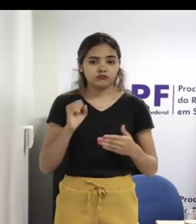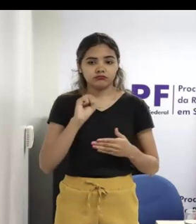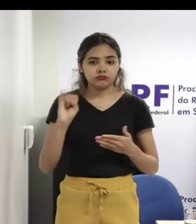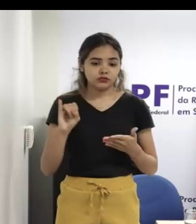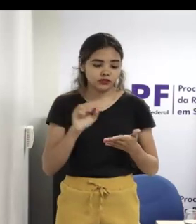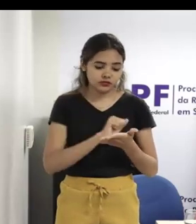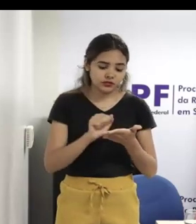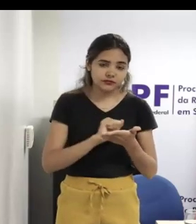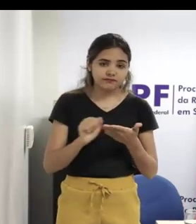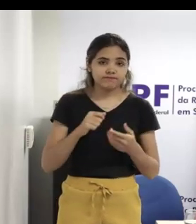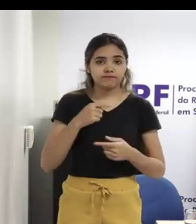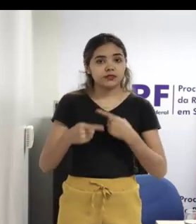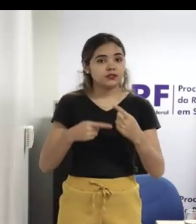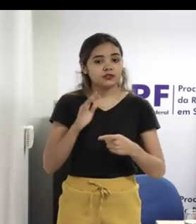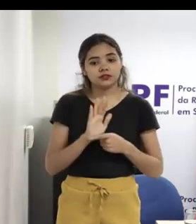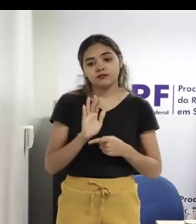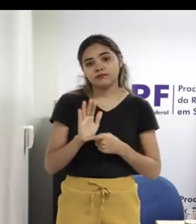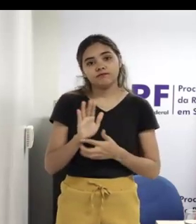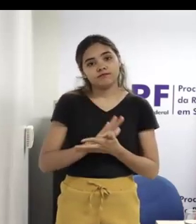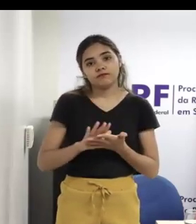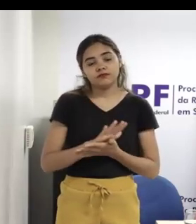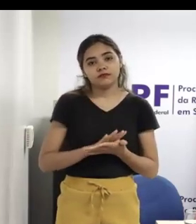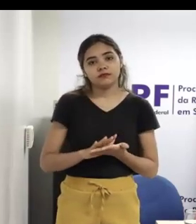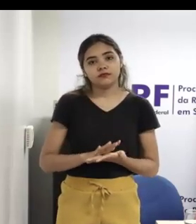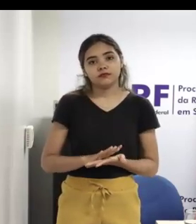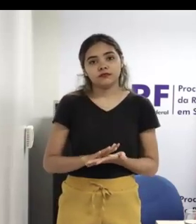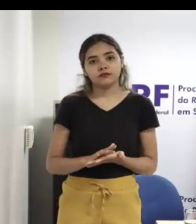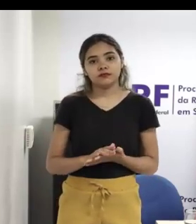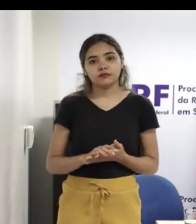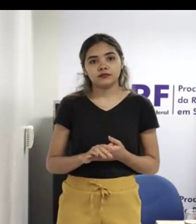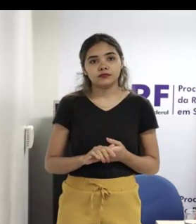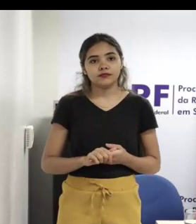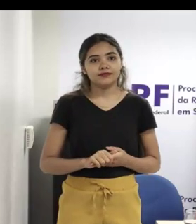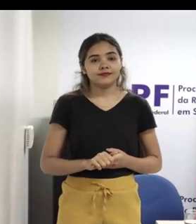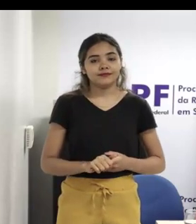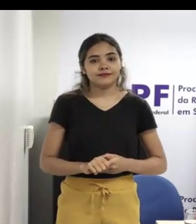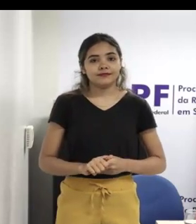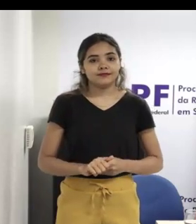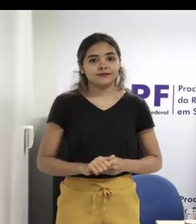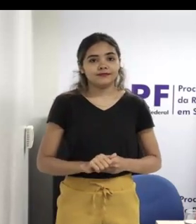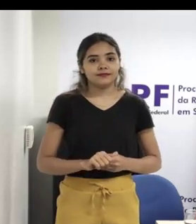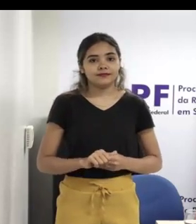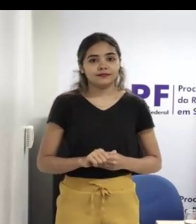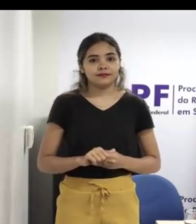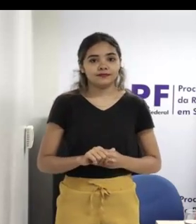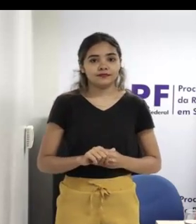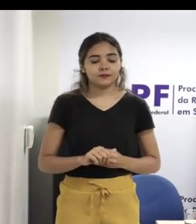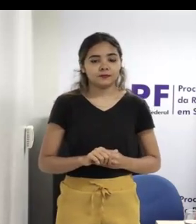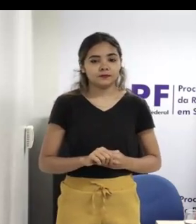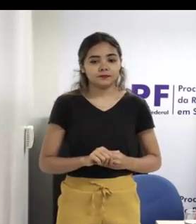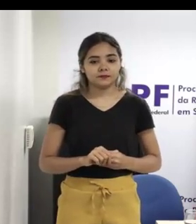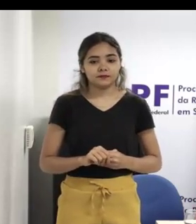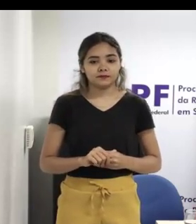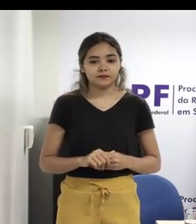forma a a polícia e o Ministério Público Vão buscar essa prova de dos meios que